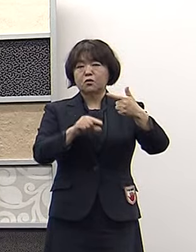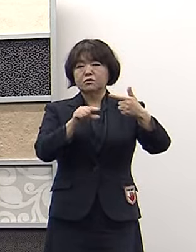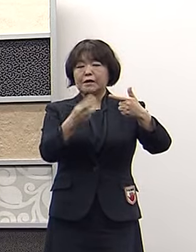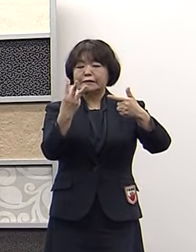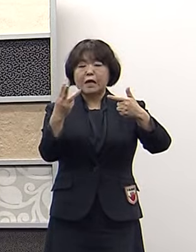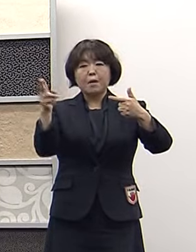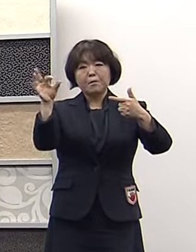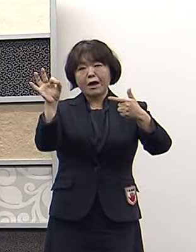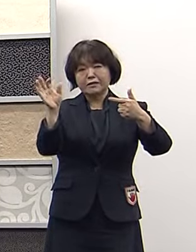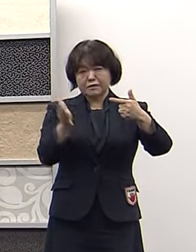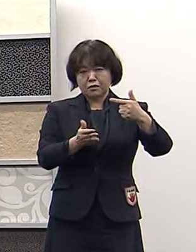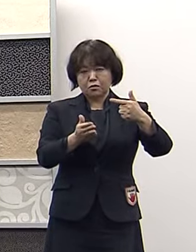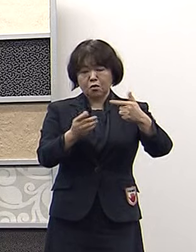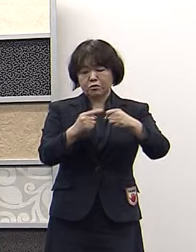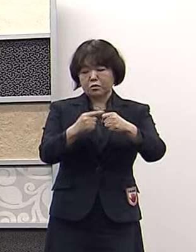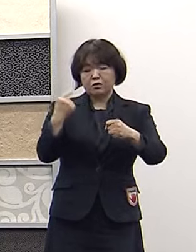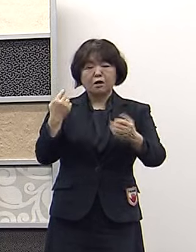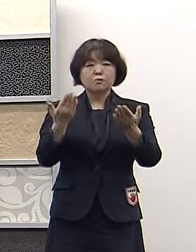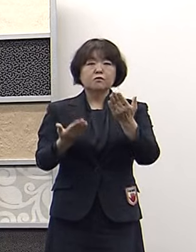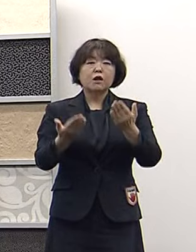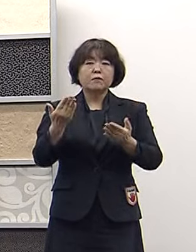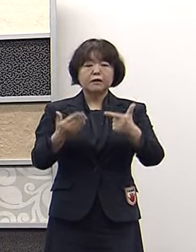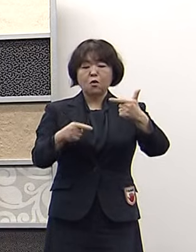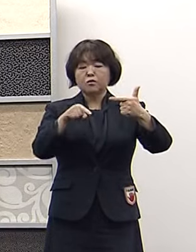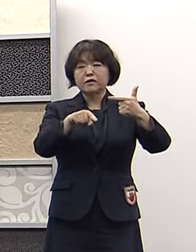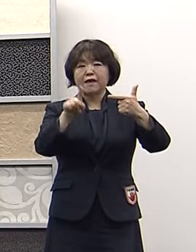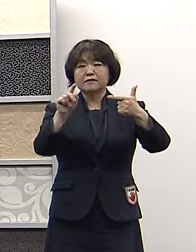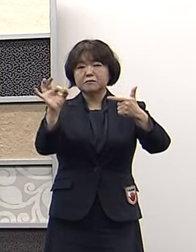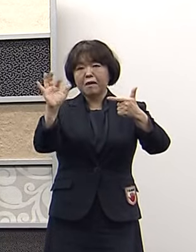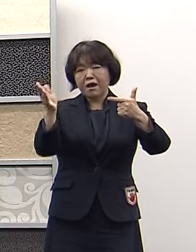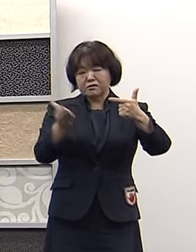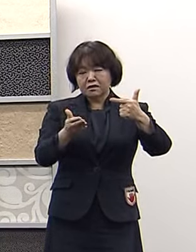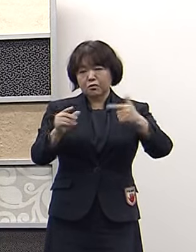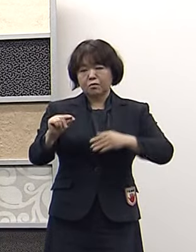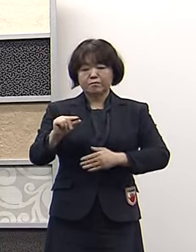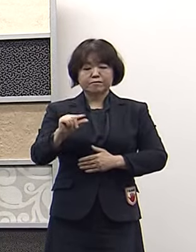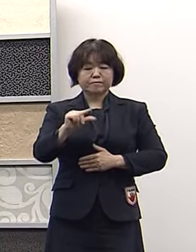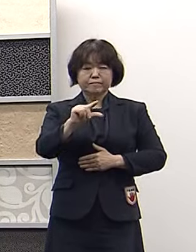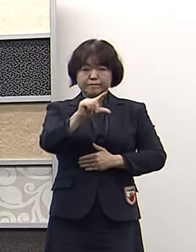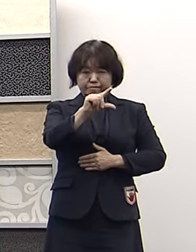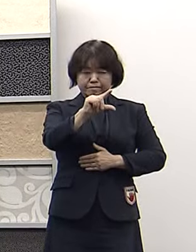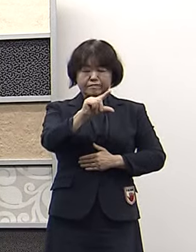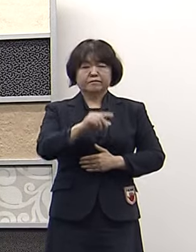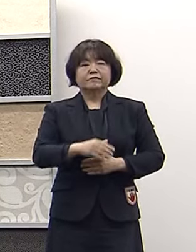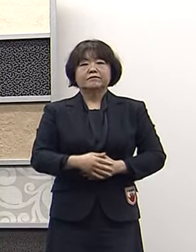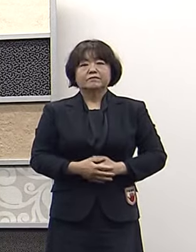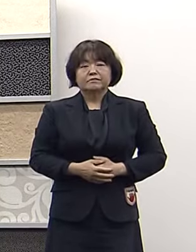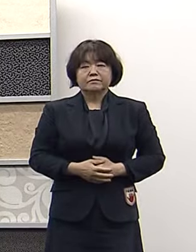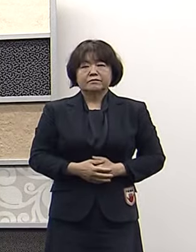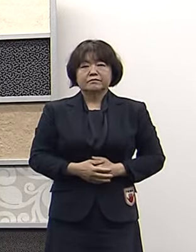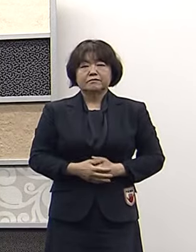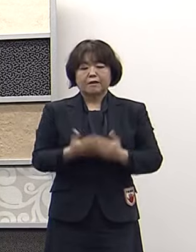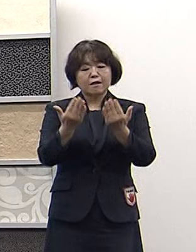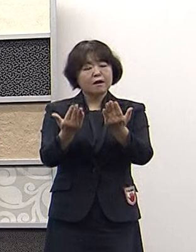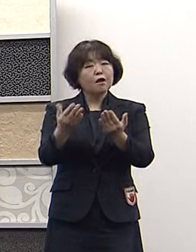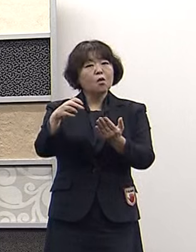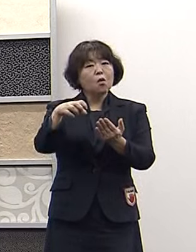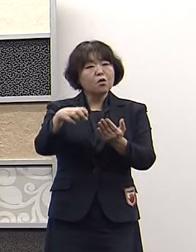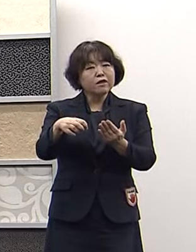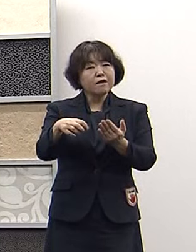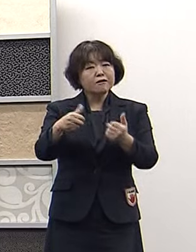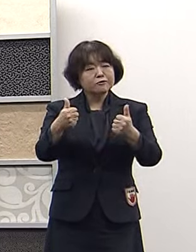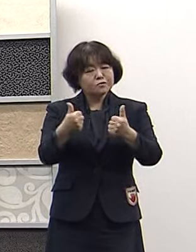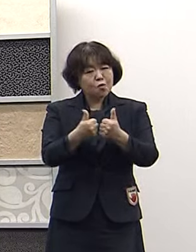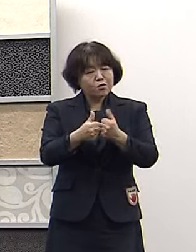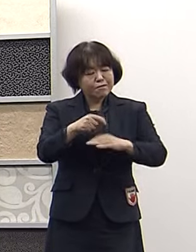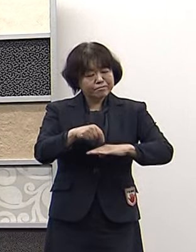36.3%、前年度と比較し、6.1%、増加をしております。学校において相談しやすい体